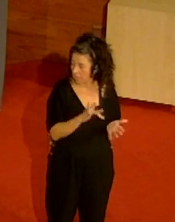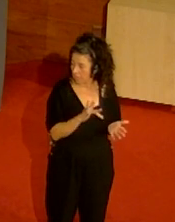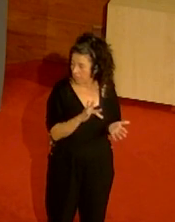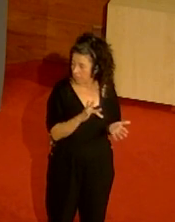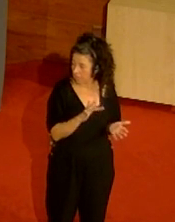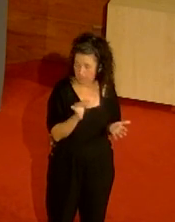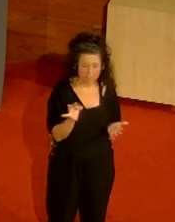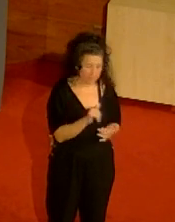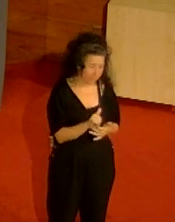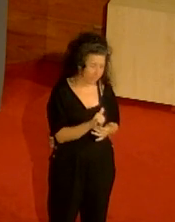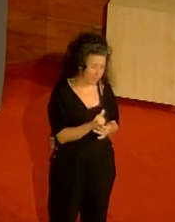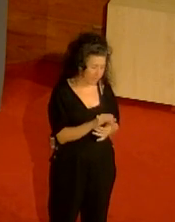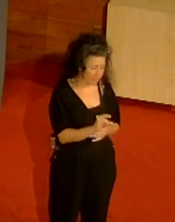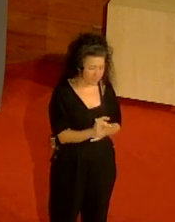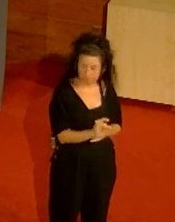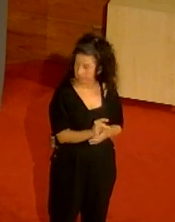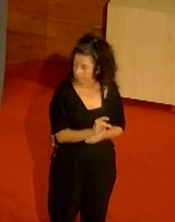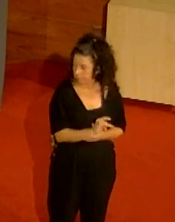hay que diferenciar, ¿no? Entonces,